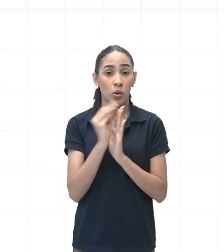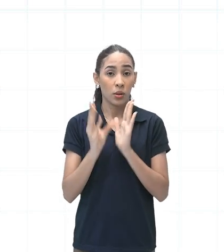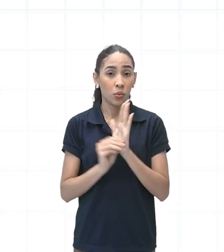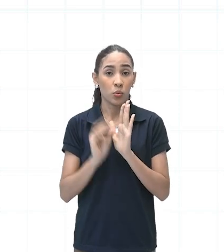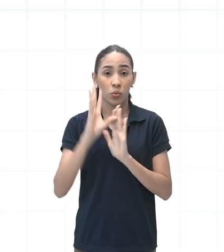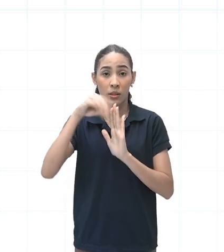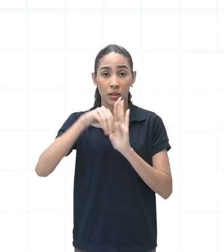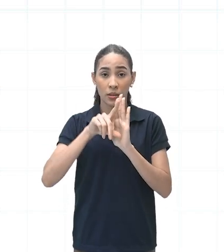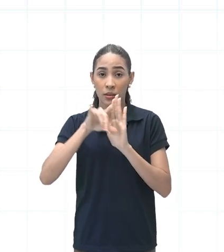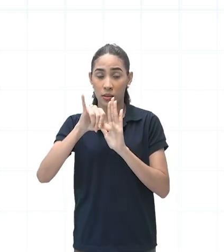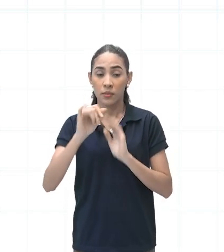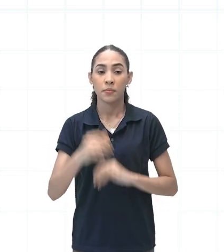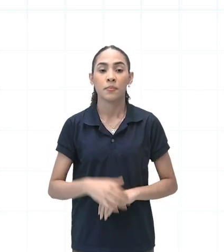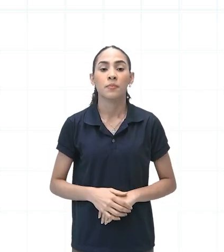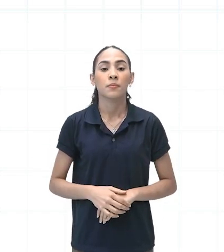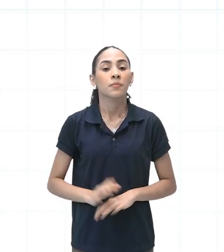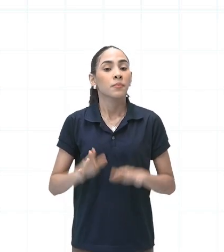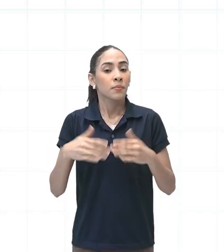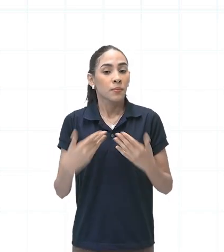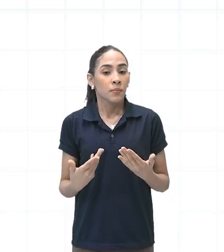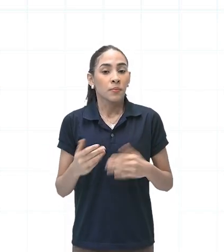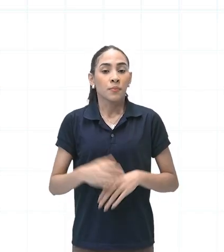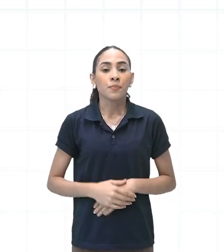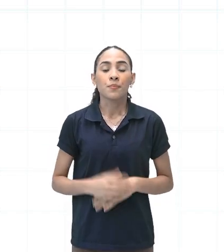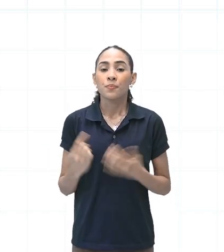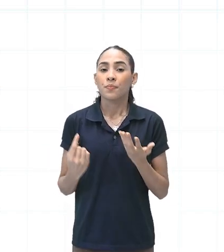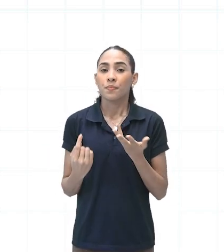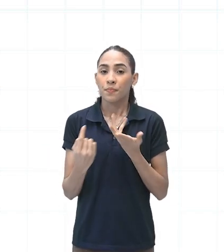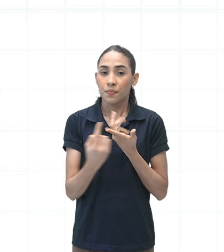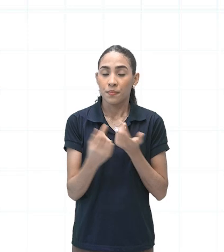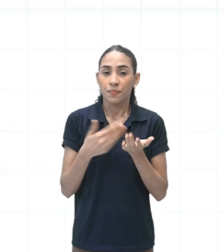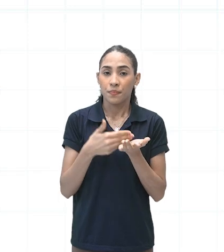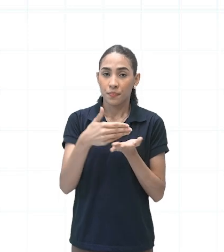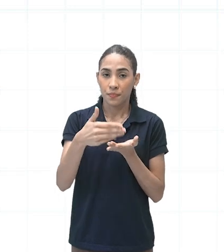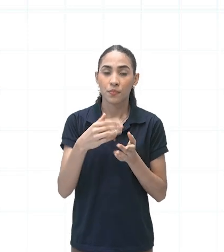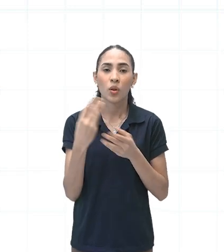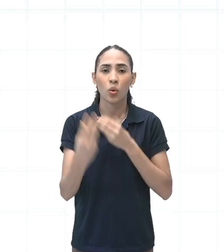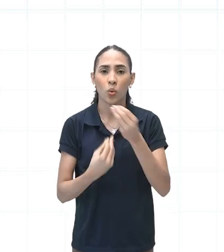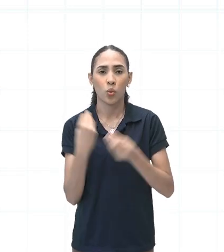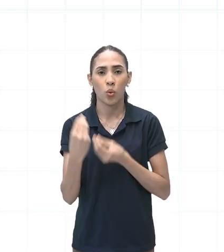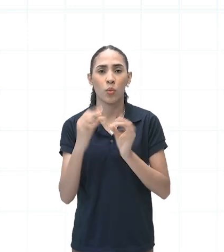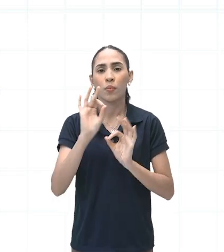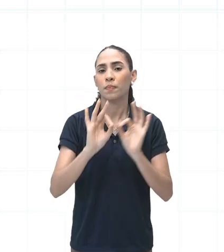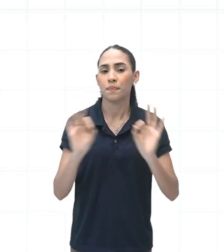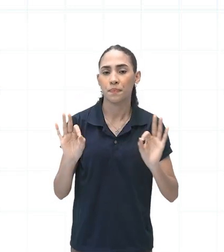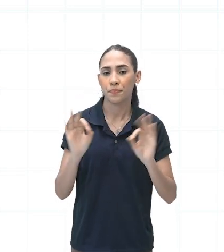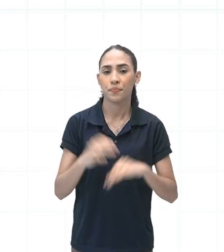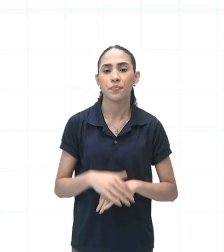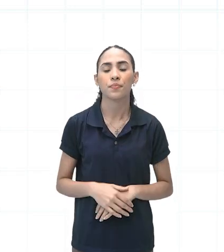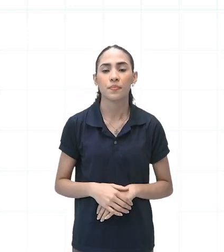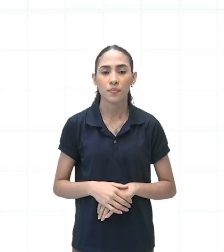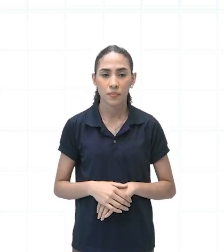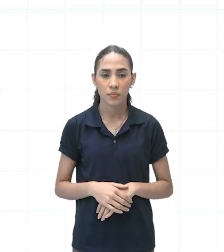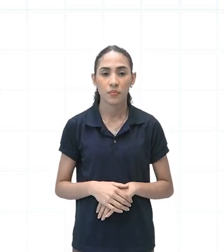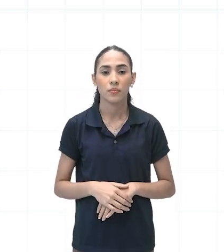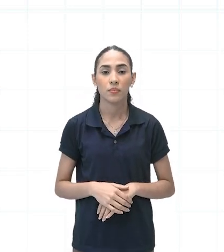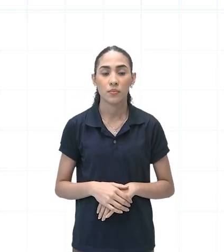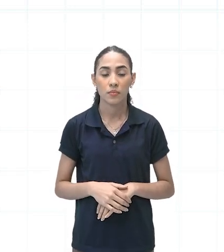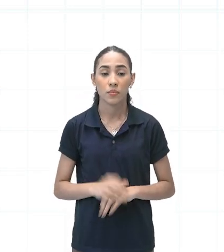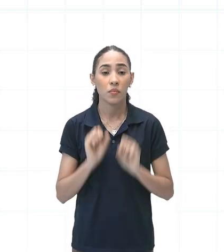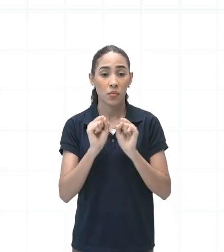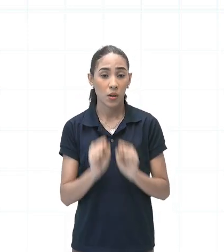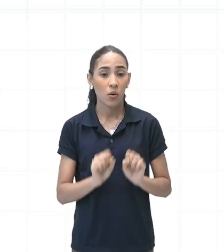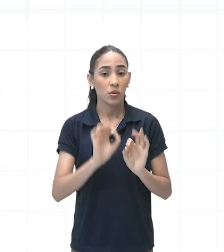da lei. Olhem só. Então, todos esses detalhes iniciais e como é que ele vai estar organizado? Ora,